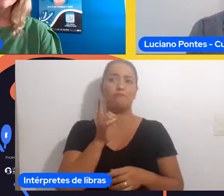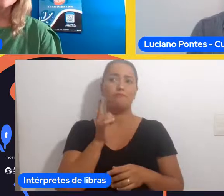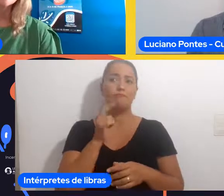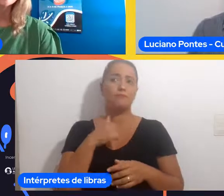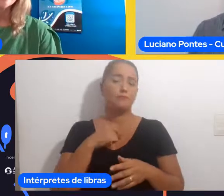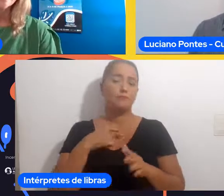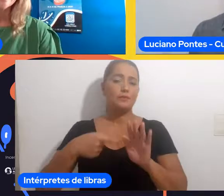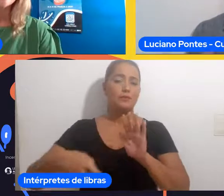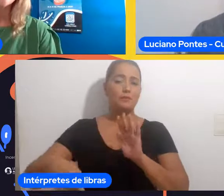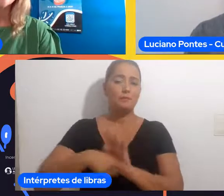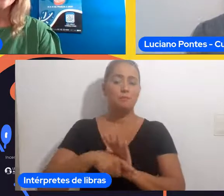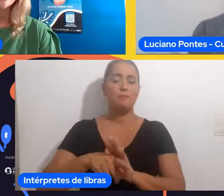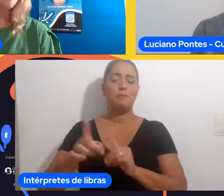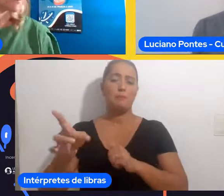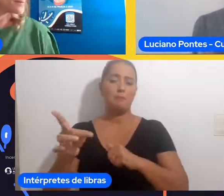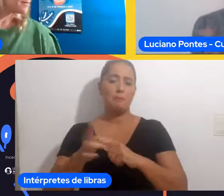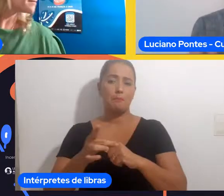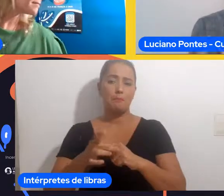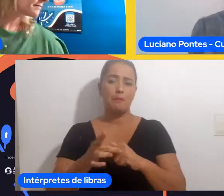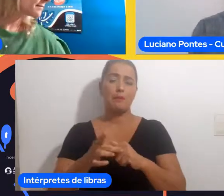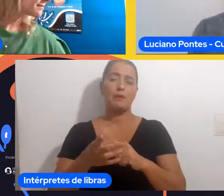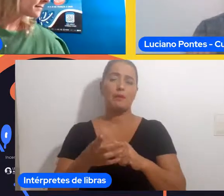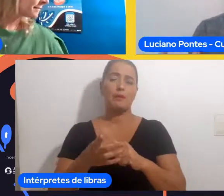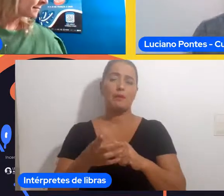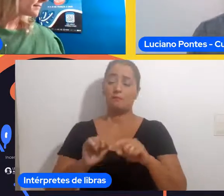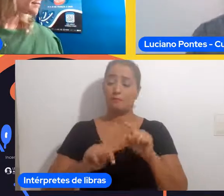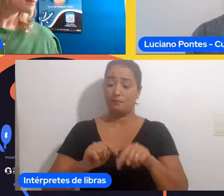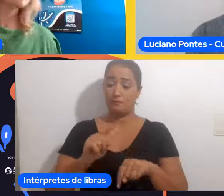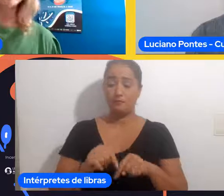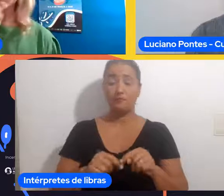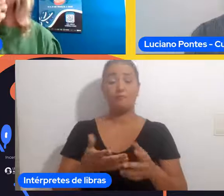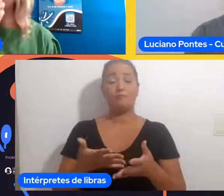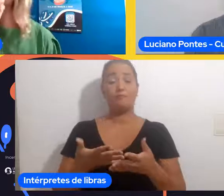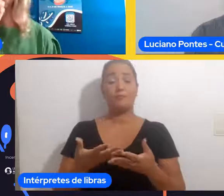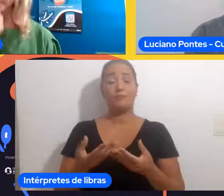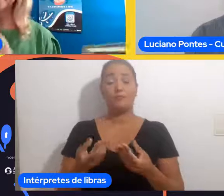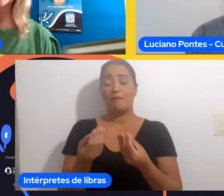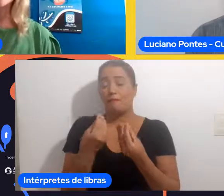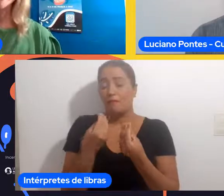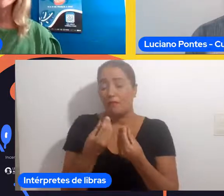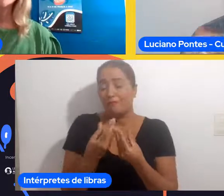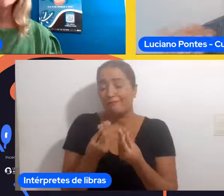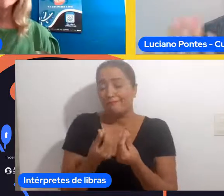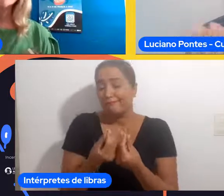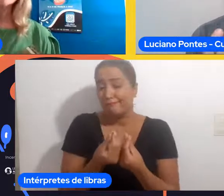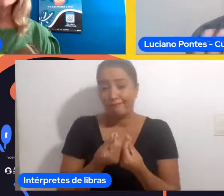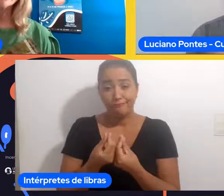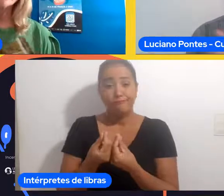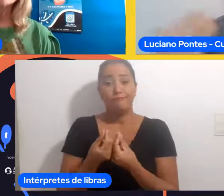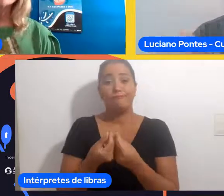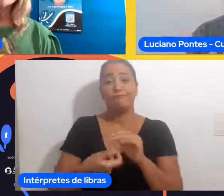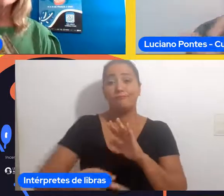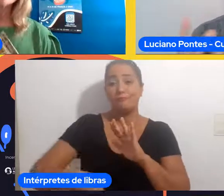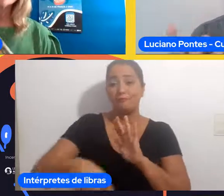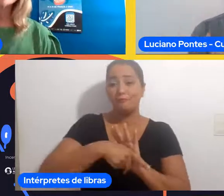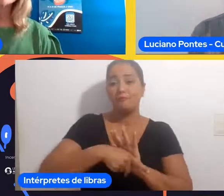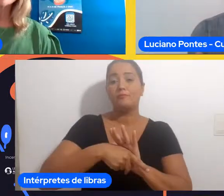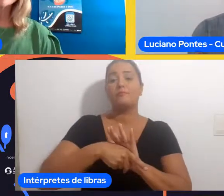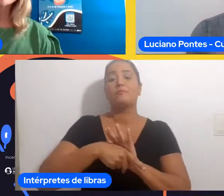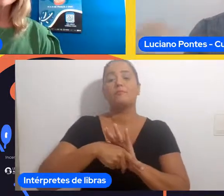rochas, na materialidade e vulnerabilidade das plantas, né, e na própria